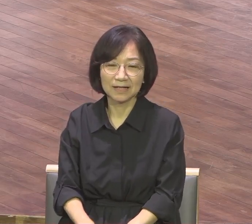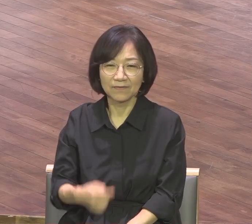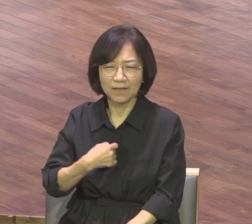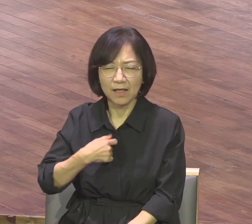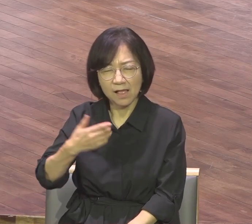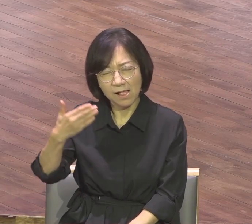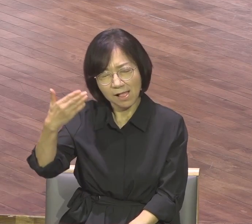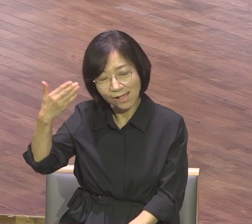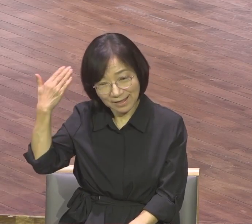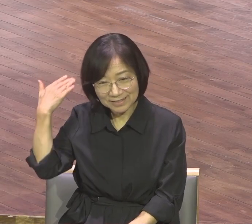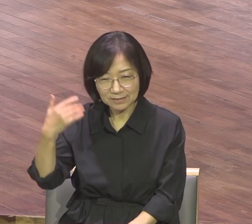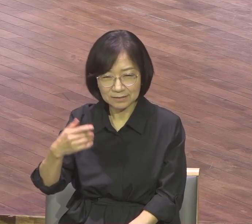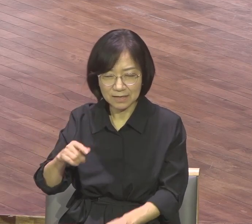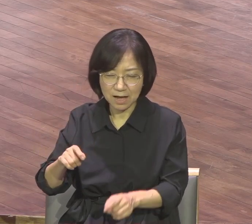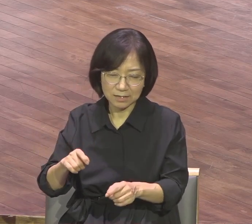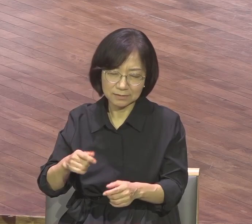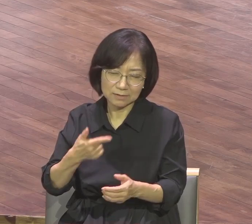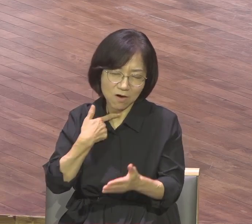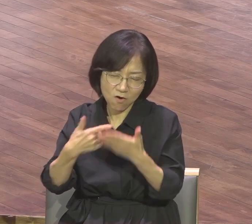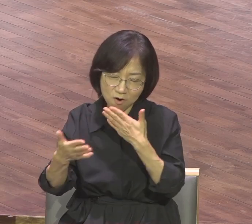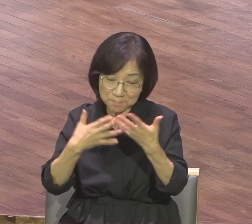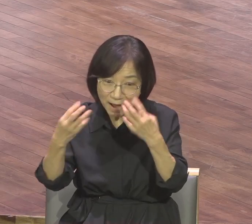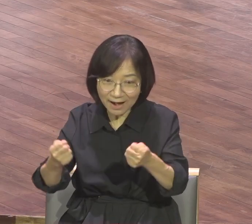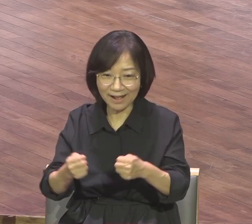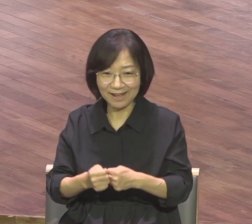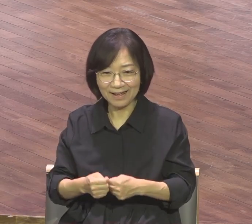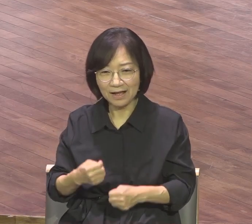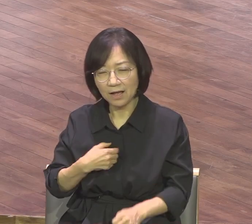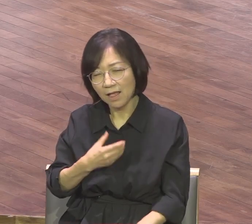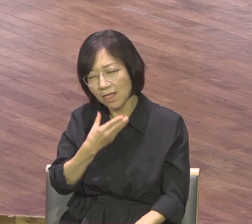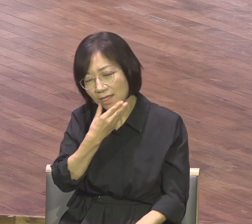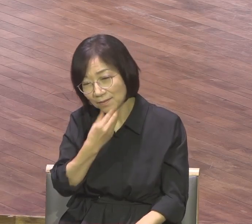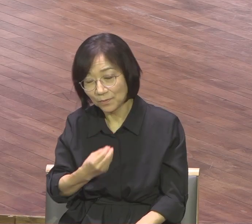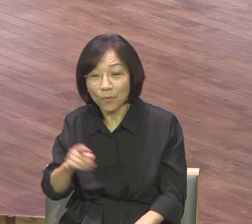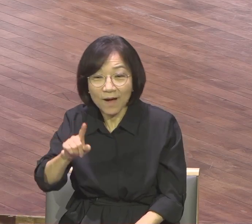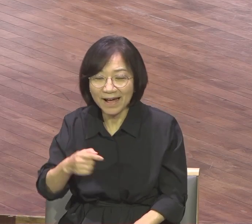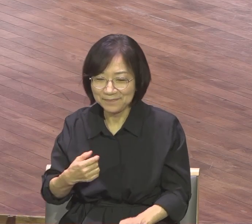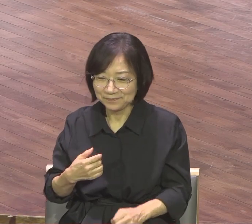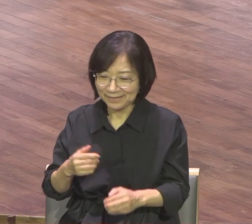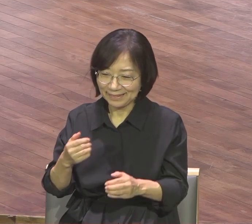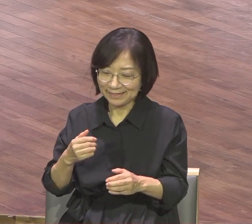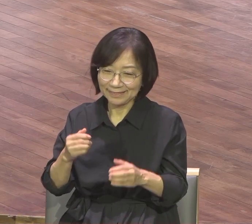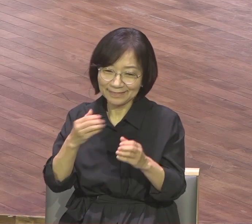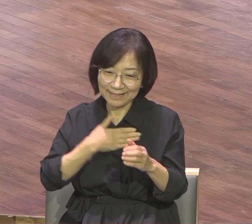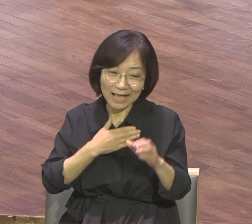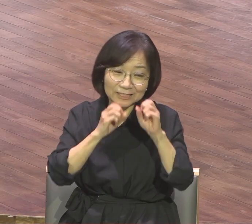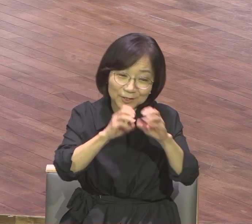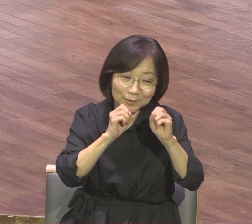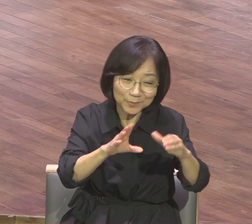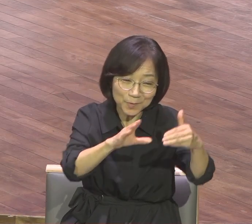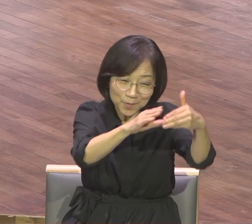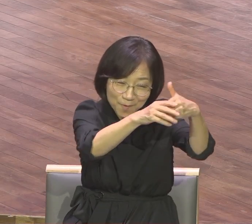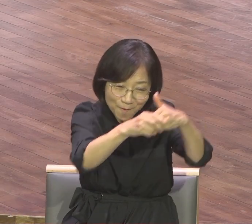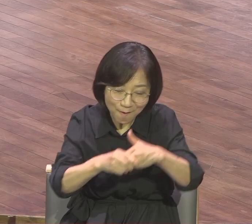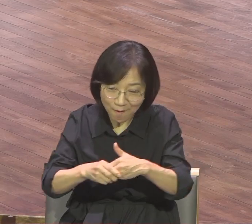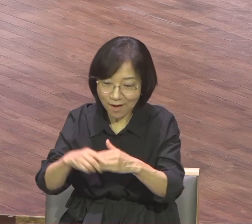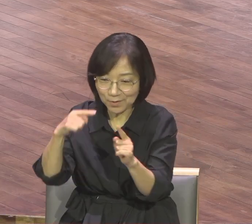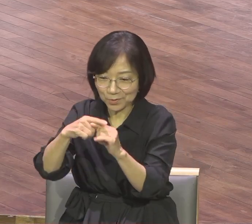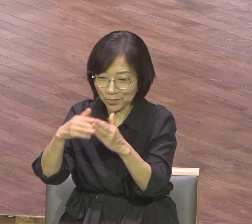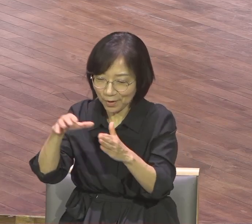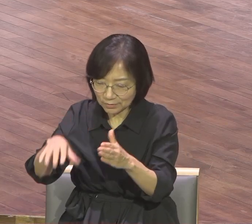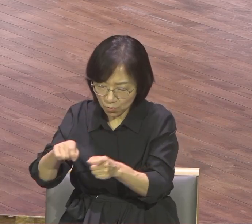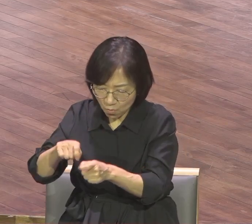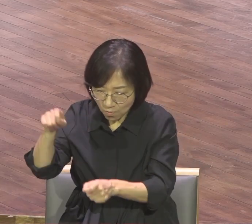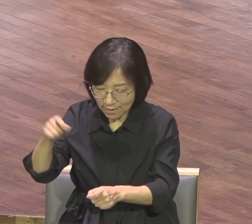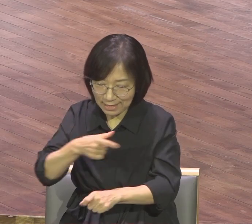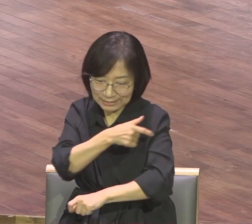엄청나게 평생 때 체험해봤어요. 너무 행복한 거죠. 내가 전도했는데 와가 예수님의 집사가 되고 그 자라는 모습 보면 너무